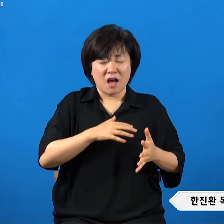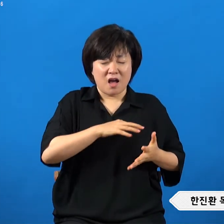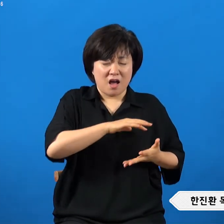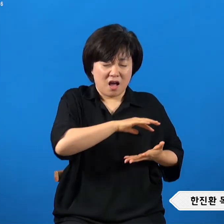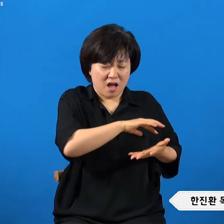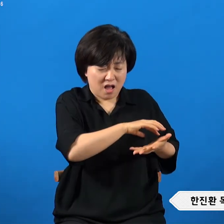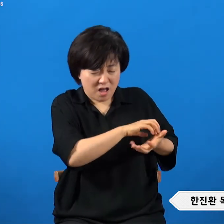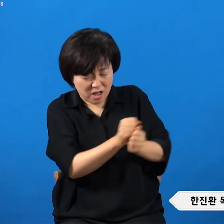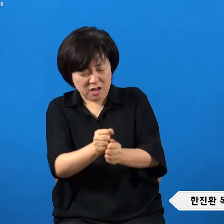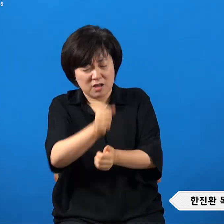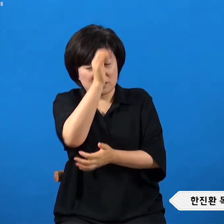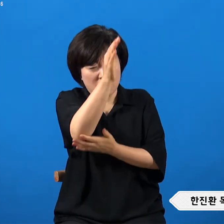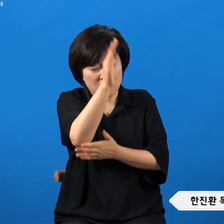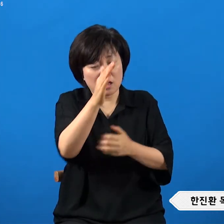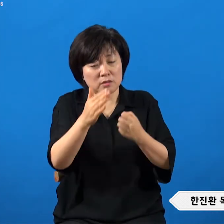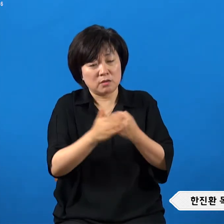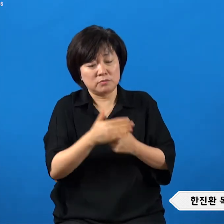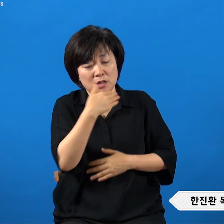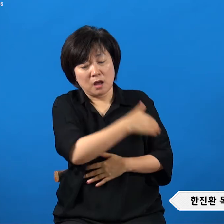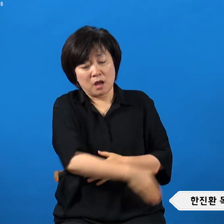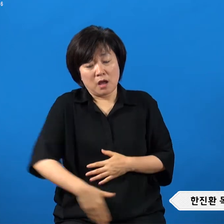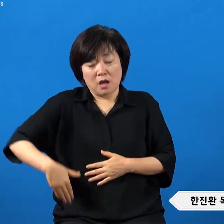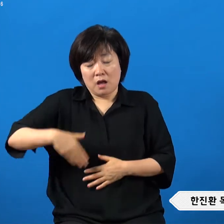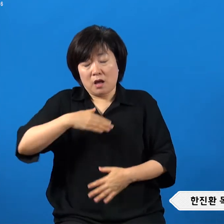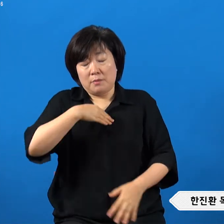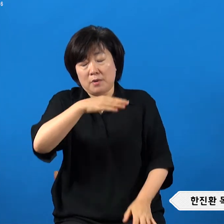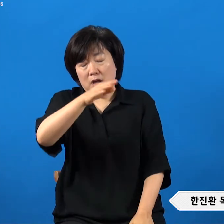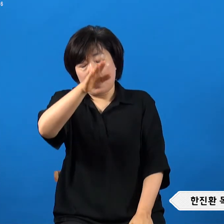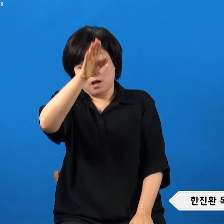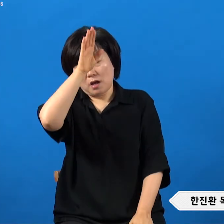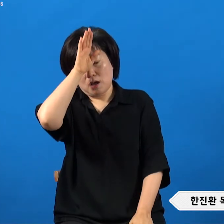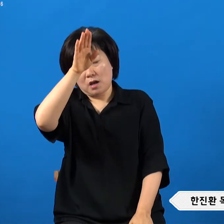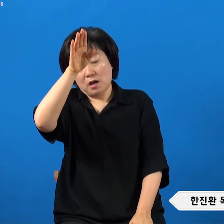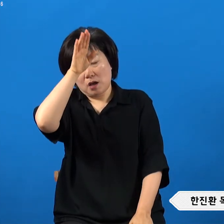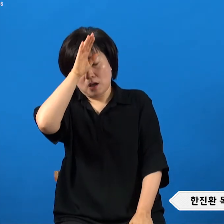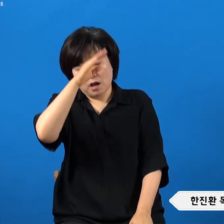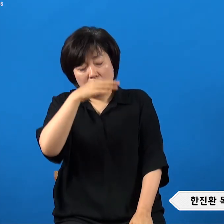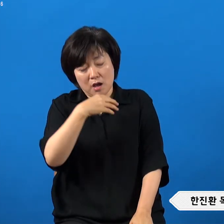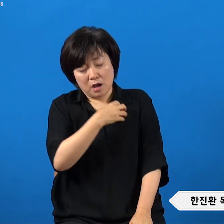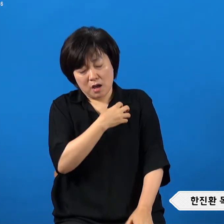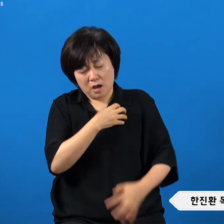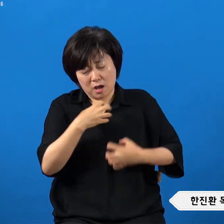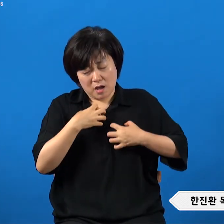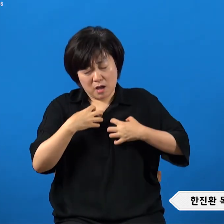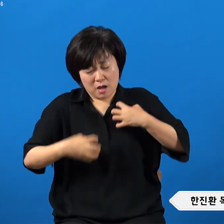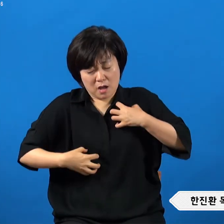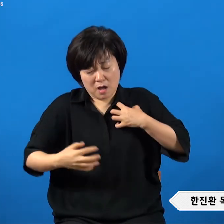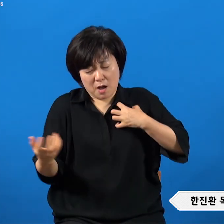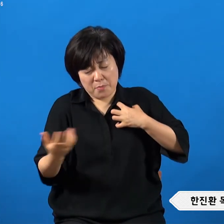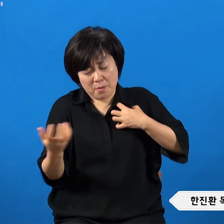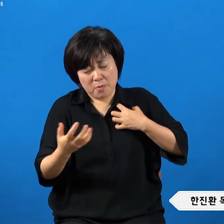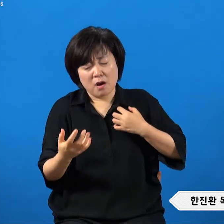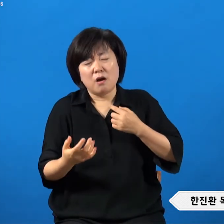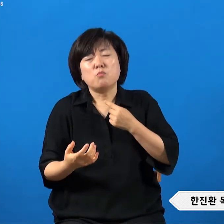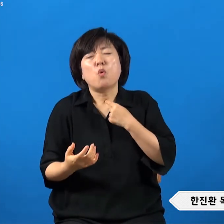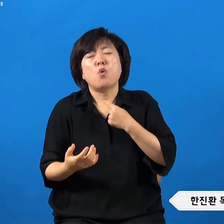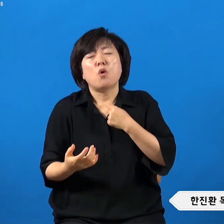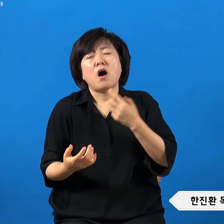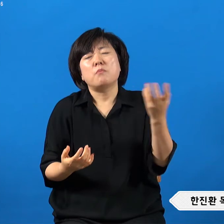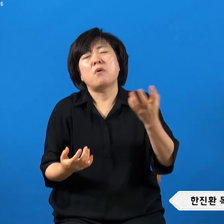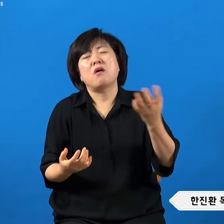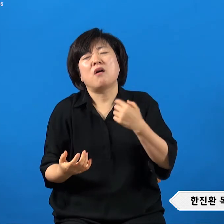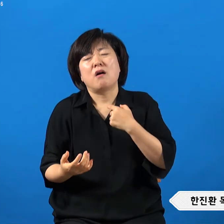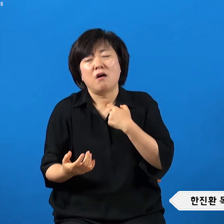했는지 몸살이 나버렸습니다. 온몸이 쑤시고 기력이 하나도 없고 이 목소리가 다